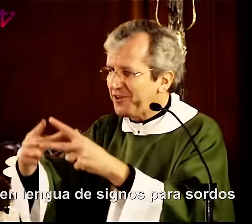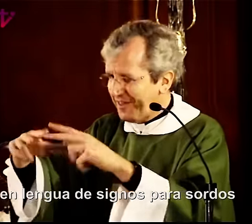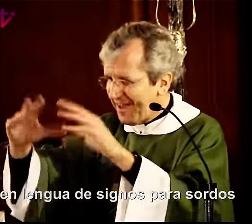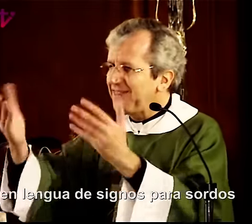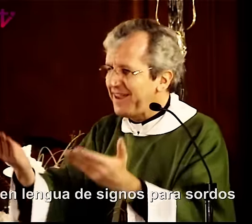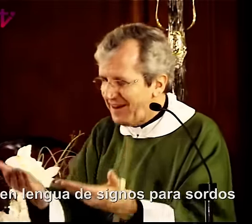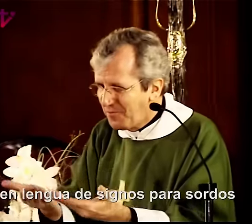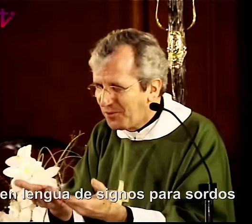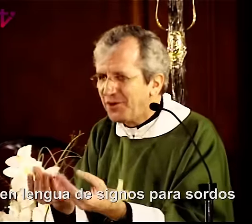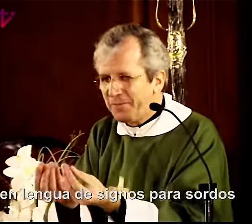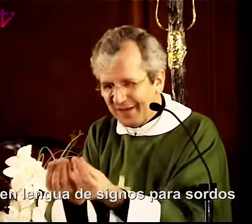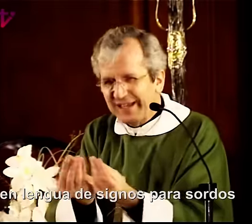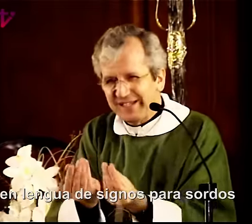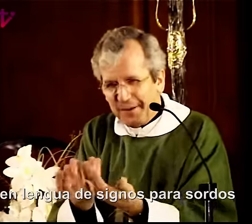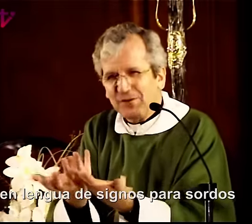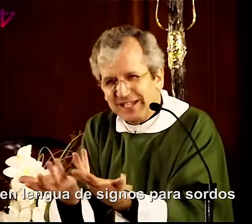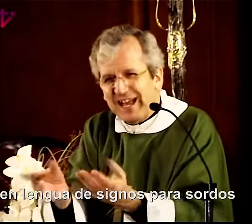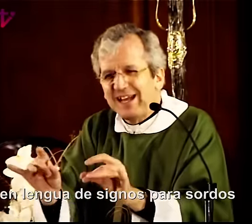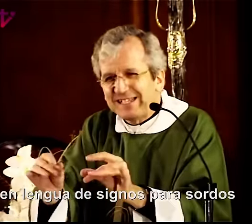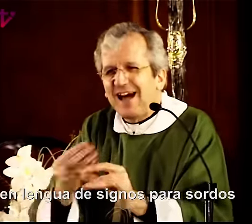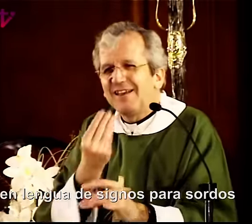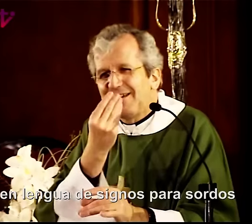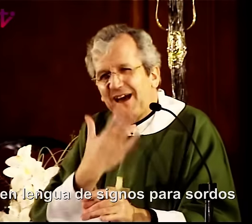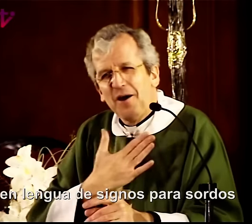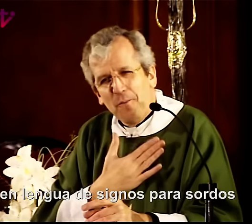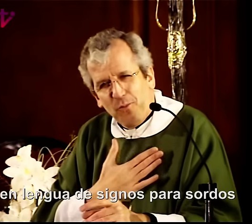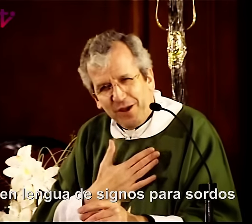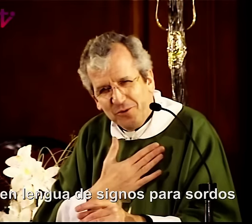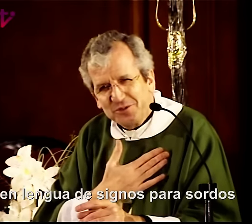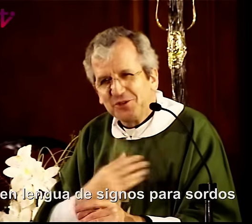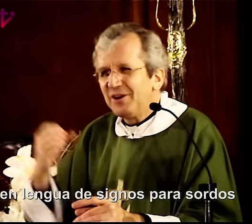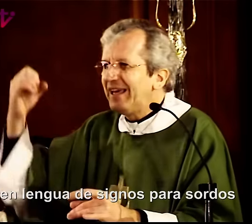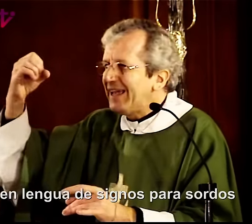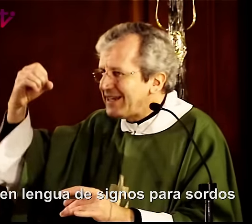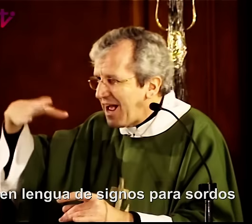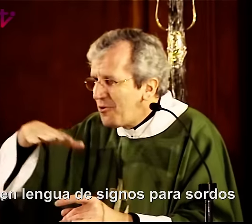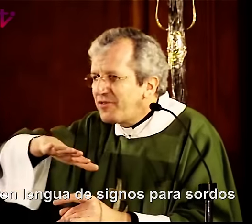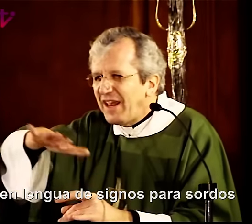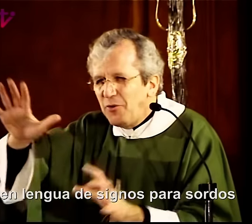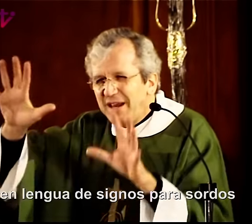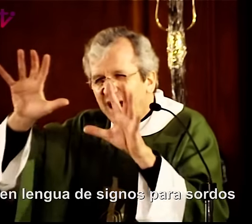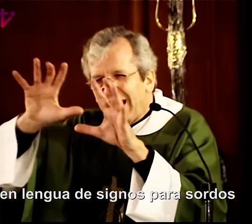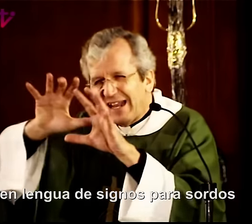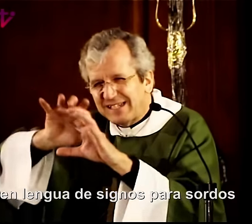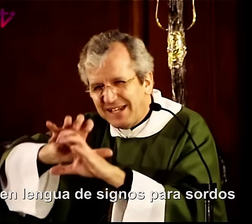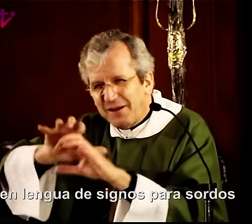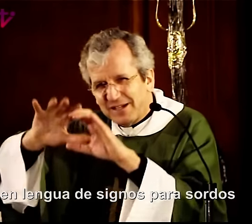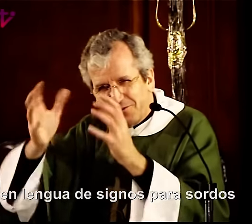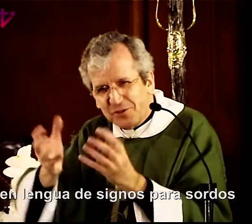sociedad, en el mundo, ser pues esa sal que da buen gusto, esa luz que ilumina las tinieblas de nuestro mundo, que